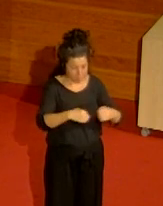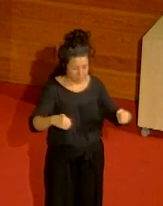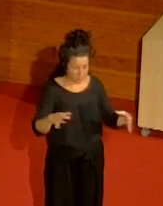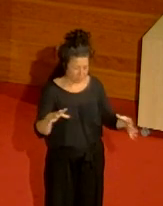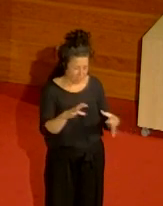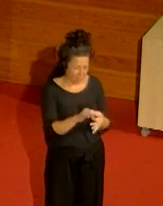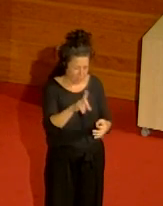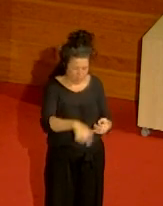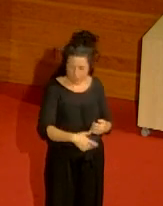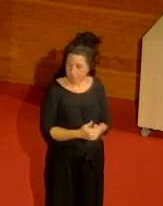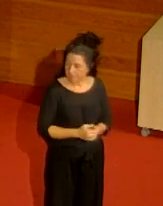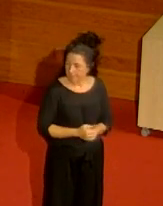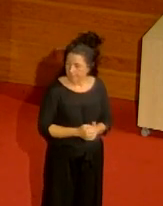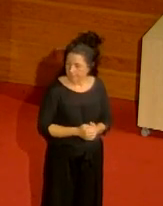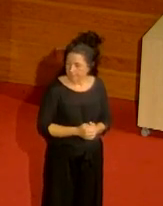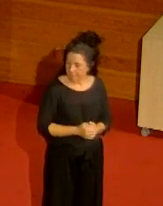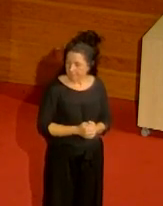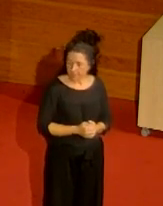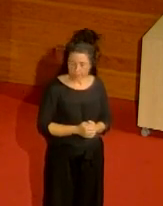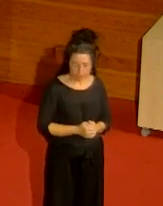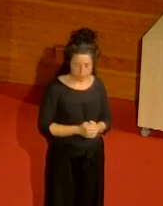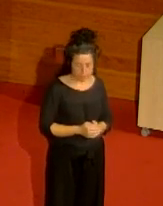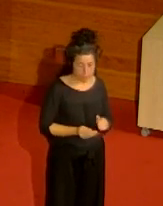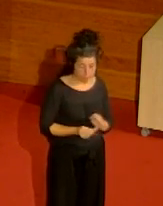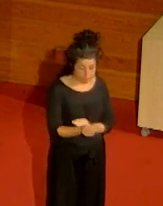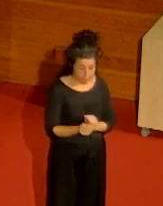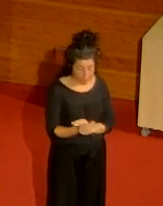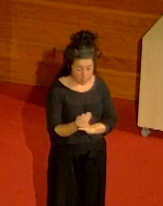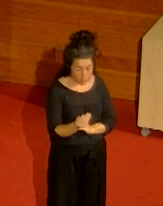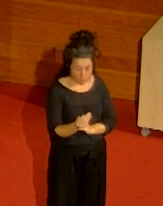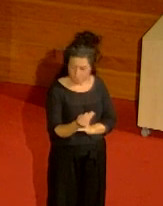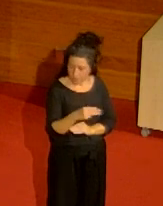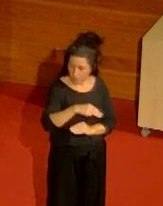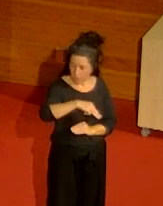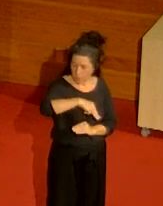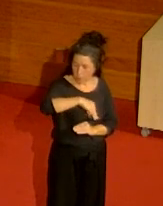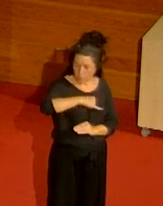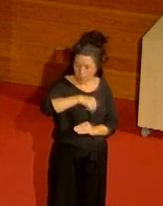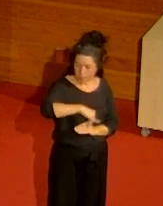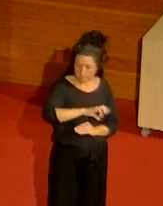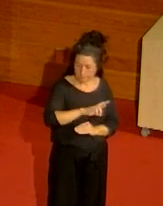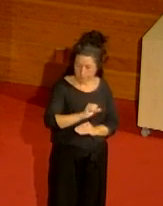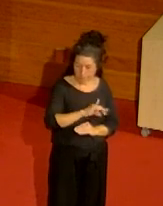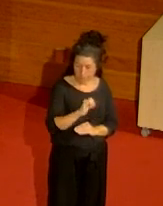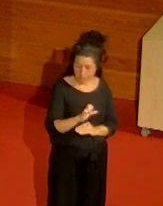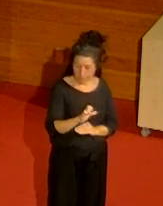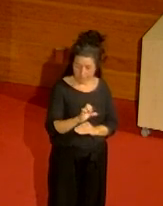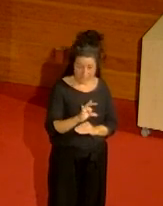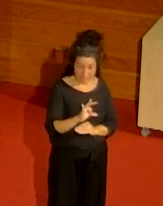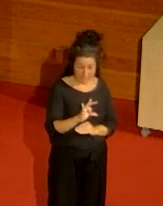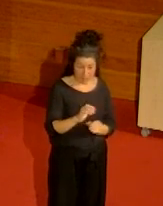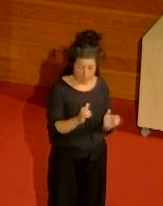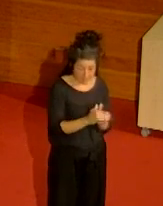el vuelco demográfico también se ha dado y los metrajeas que eran La minoría cuando se crea el estado de Israel hoy por hoy